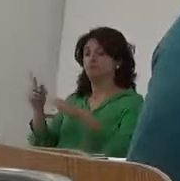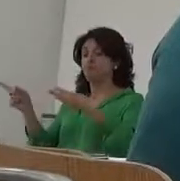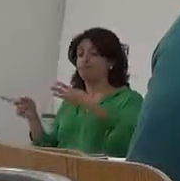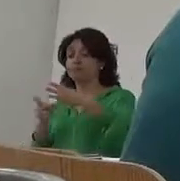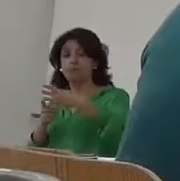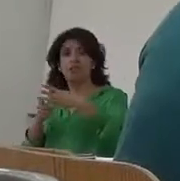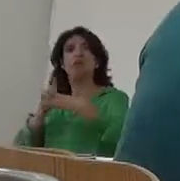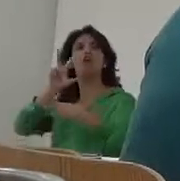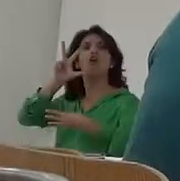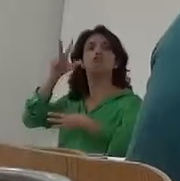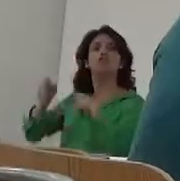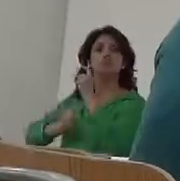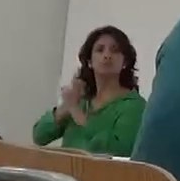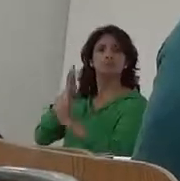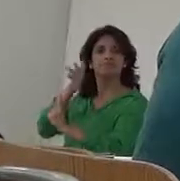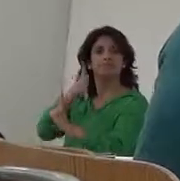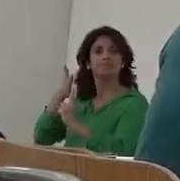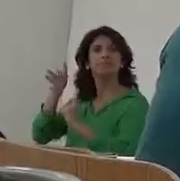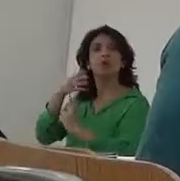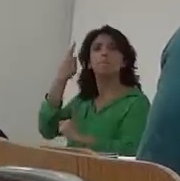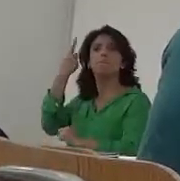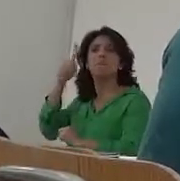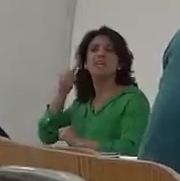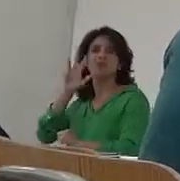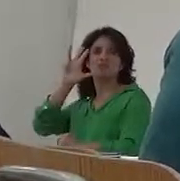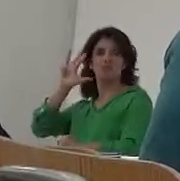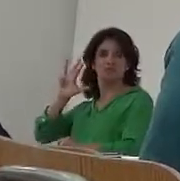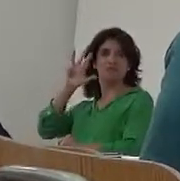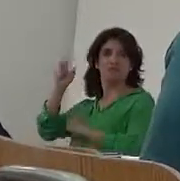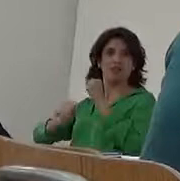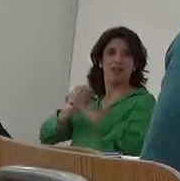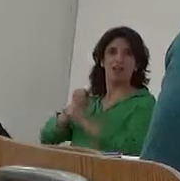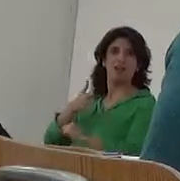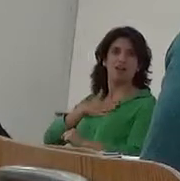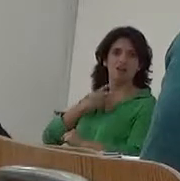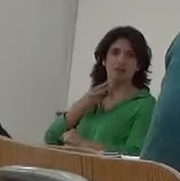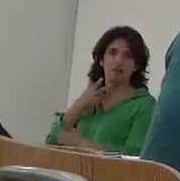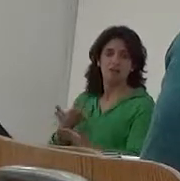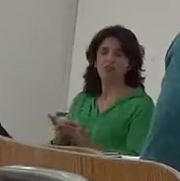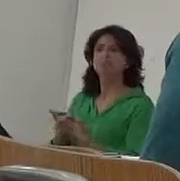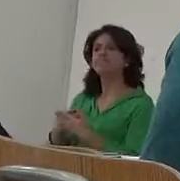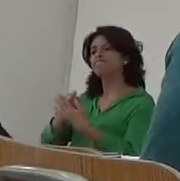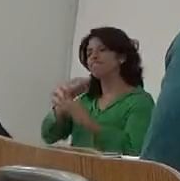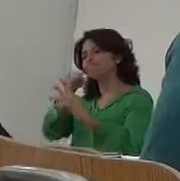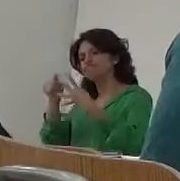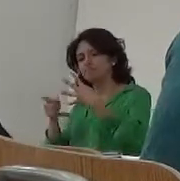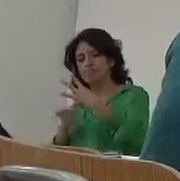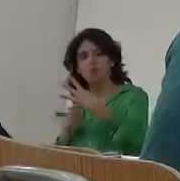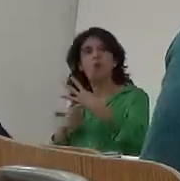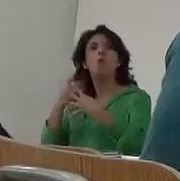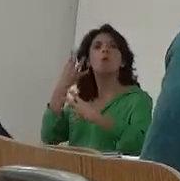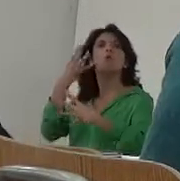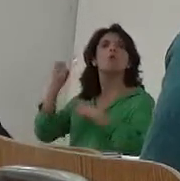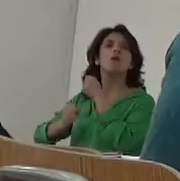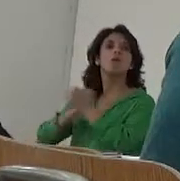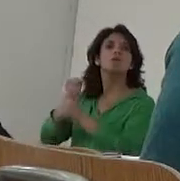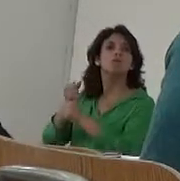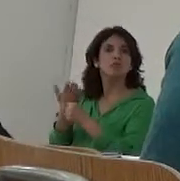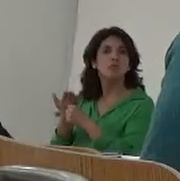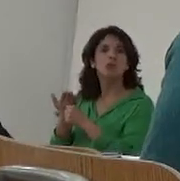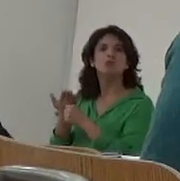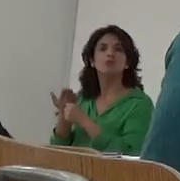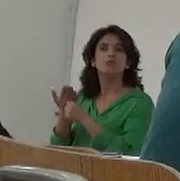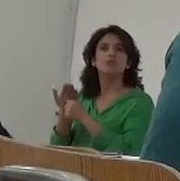inmersión en la lengua, sin embargo 9 años de edad. Y el último participante tiene 4 años de edad, con 6 años,